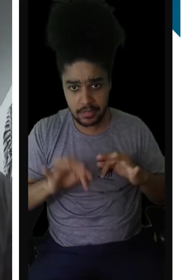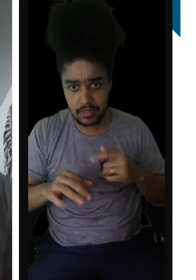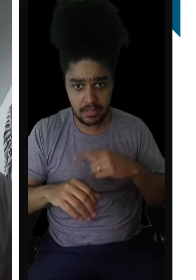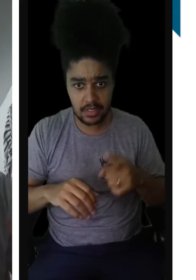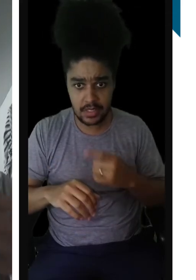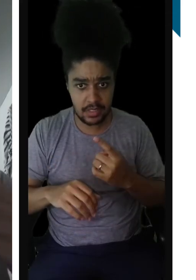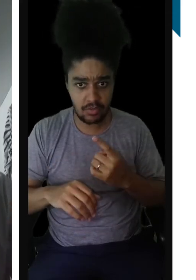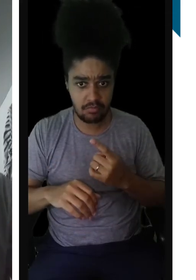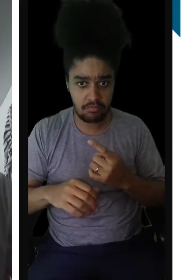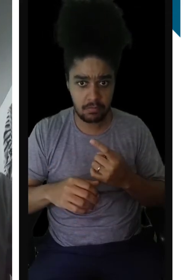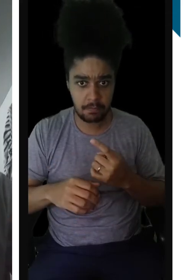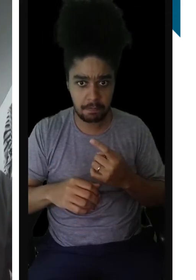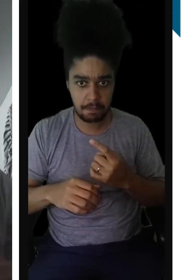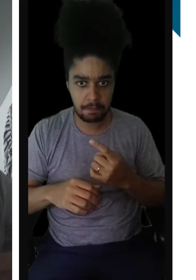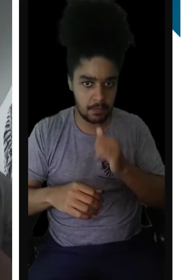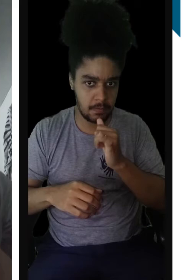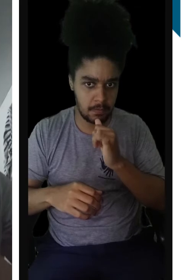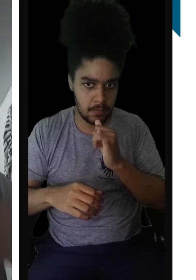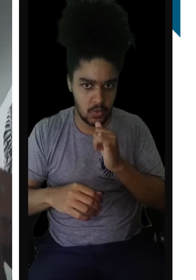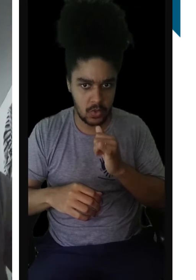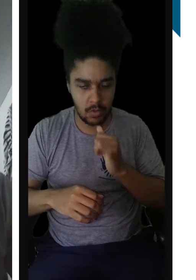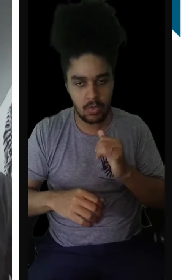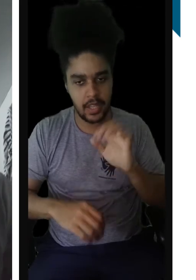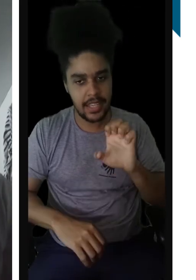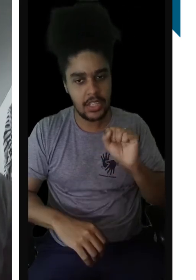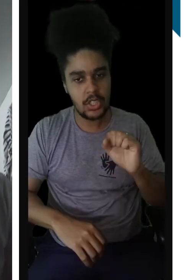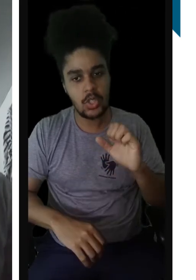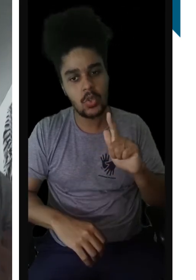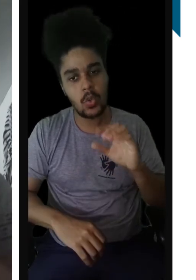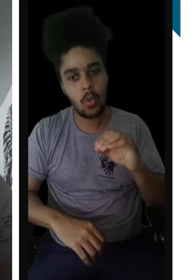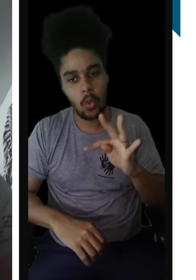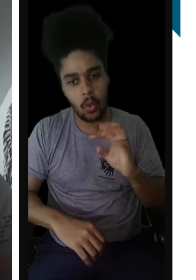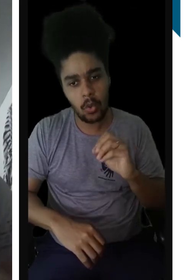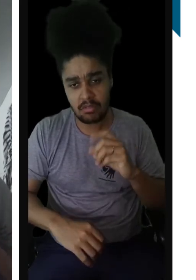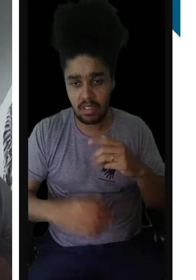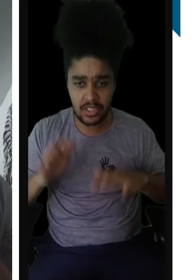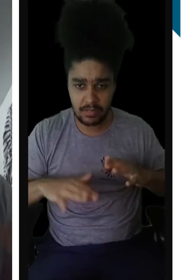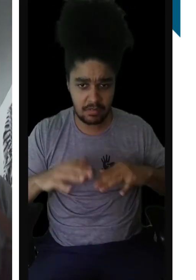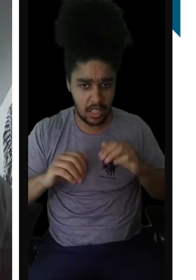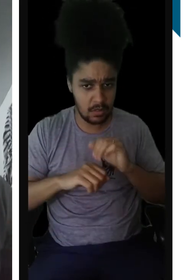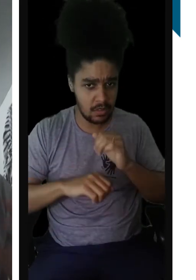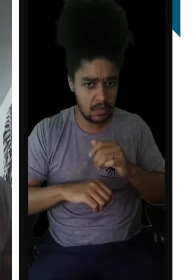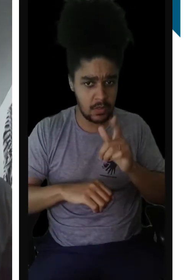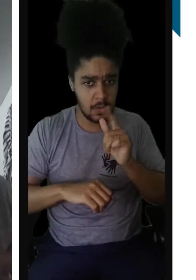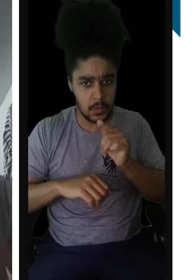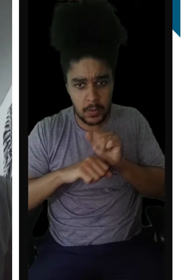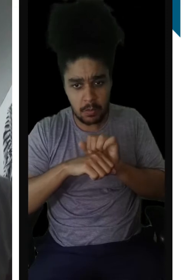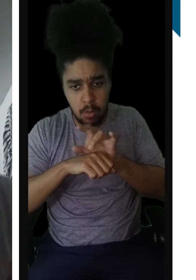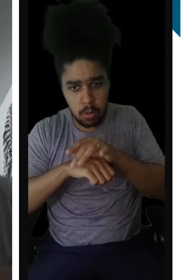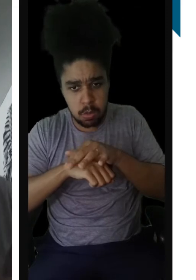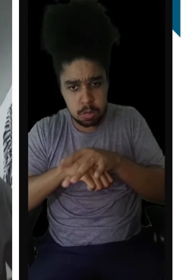fim aos detritos, por exemplo, como esgoto doméstico. Então esse esgoto é lançado, logo os